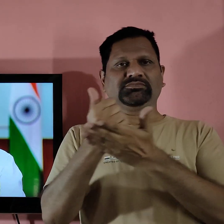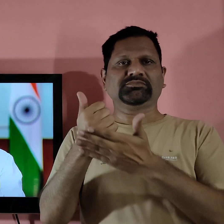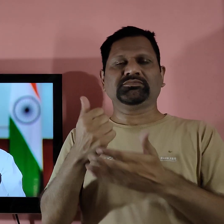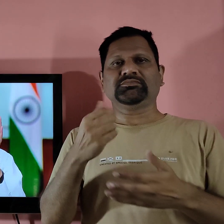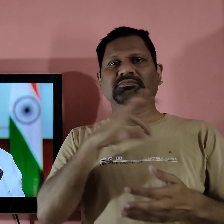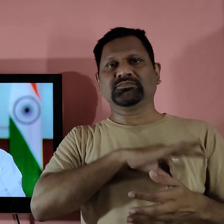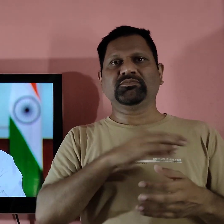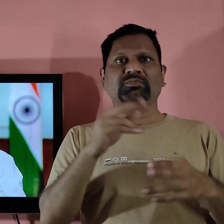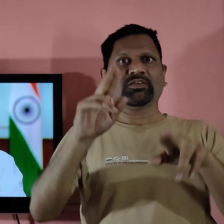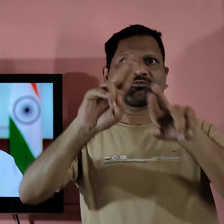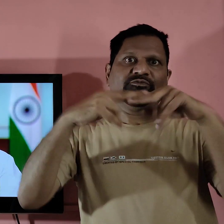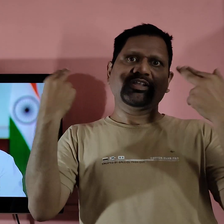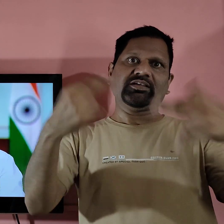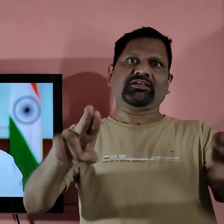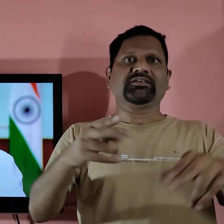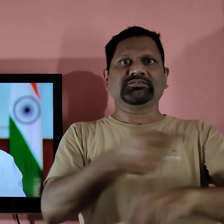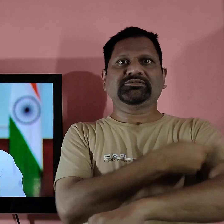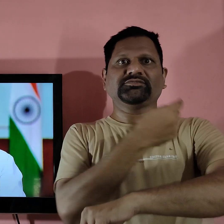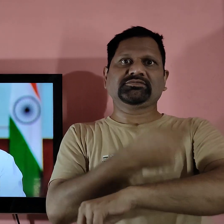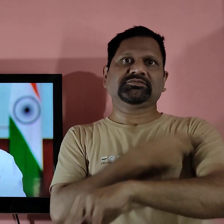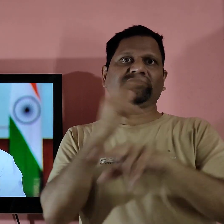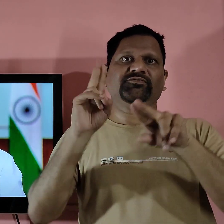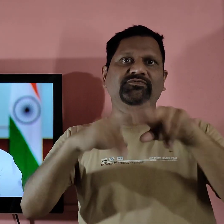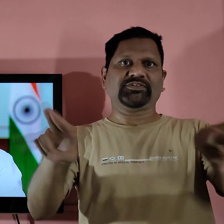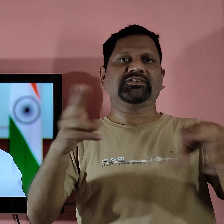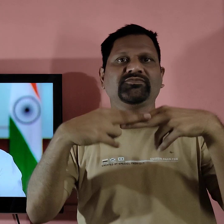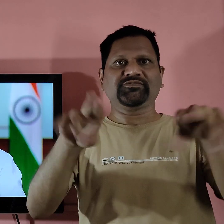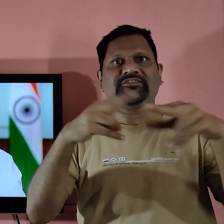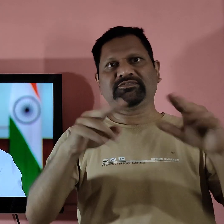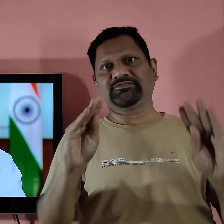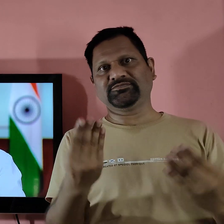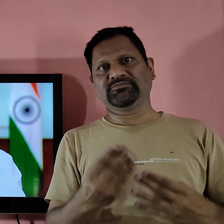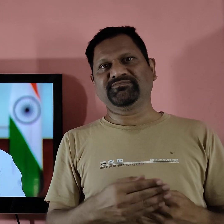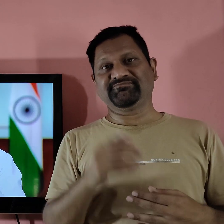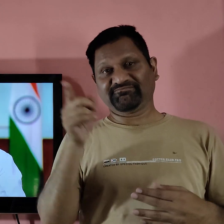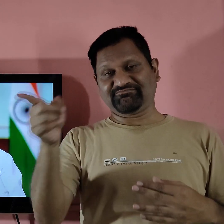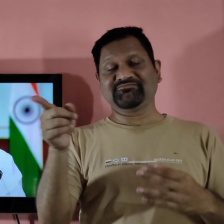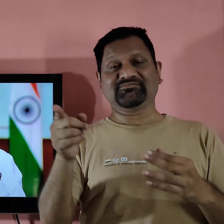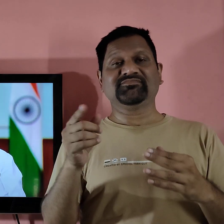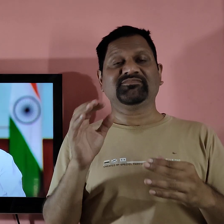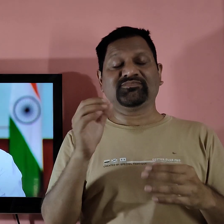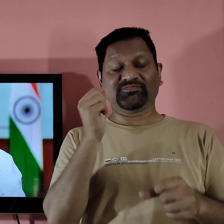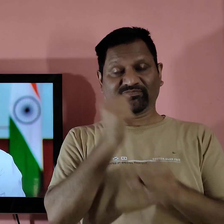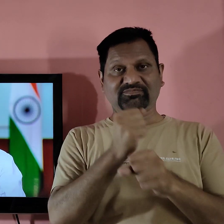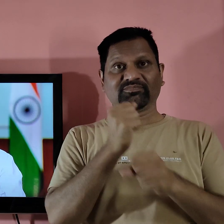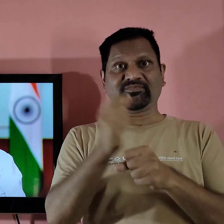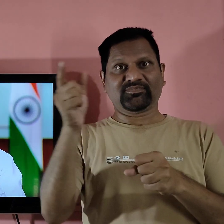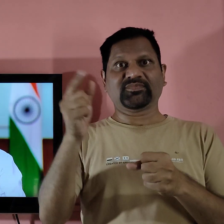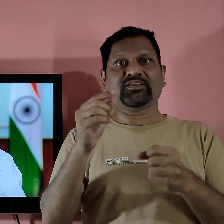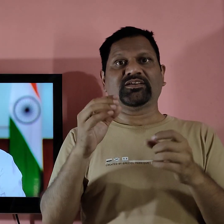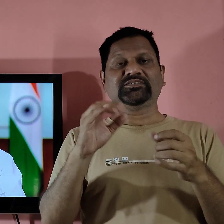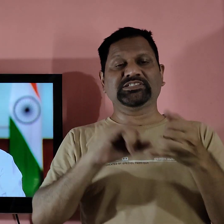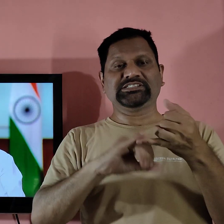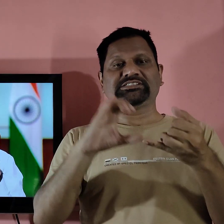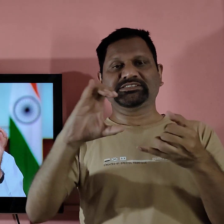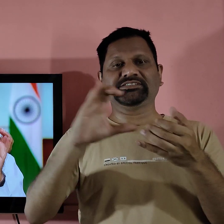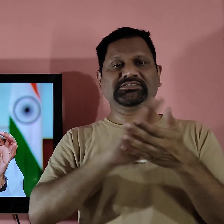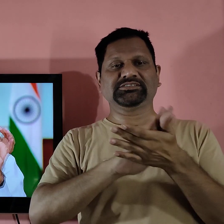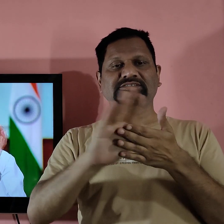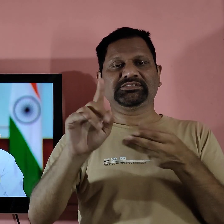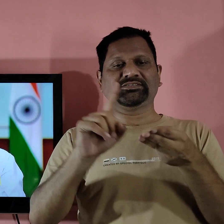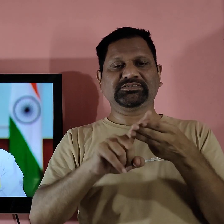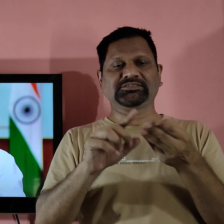अस्पताल में मुफ्त इलाज मिल चुका है। इस योजना ने ग्रामीण इलाकों में